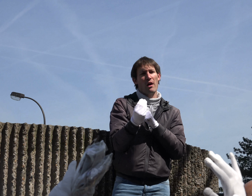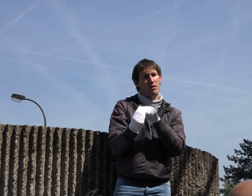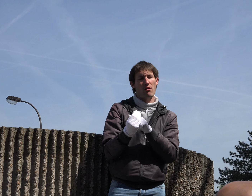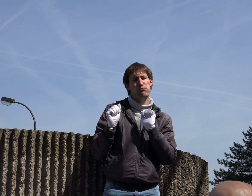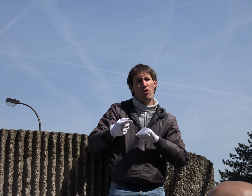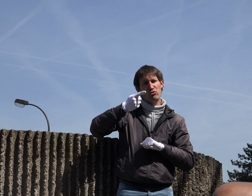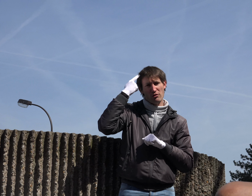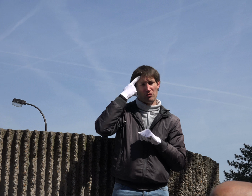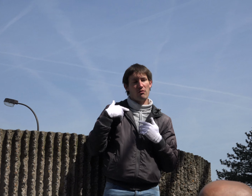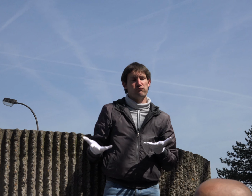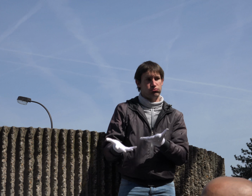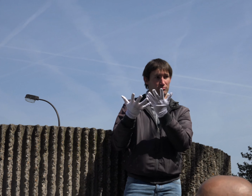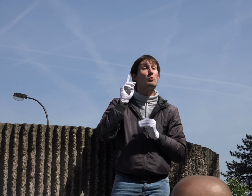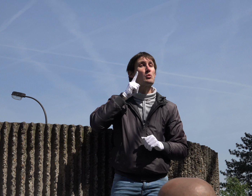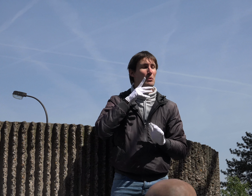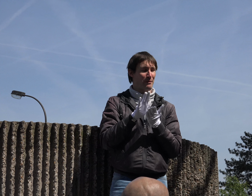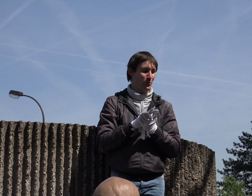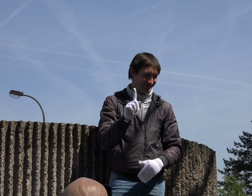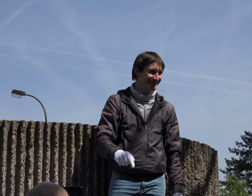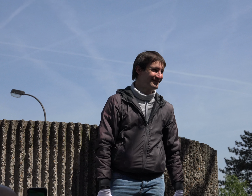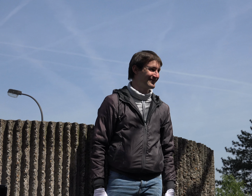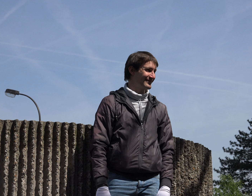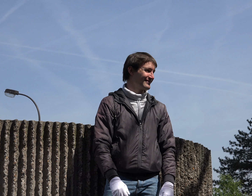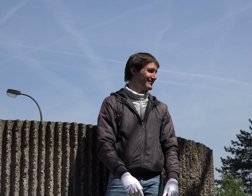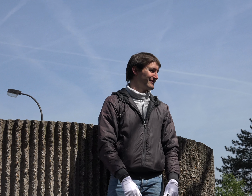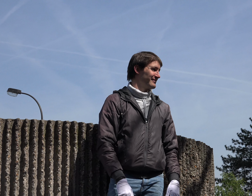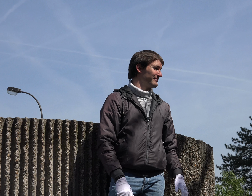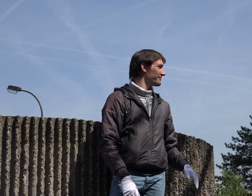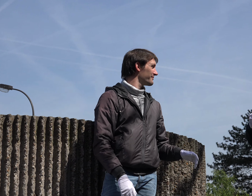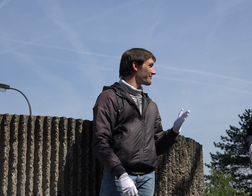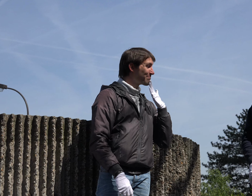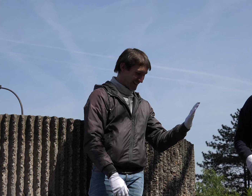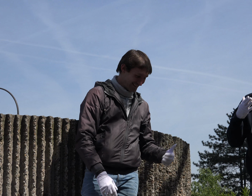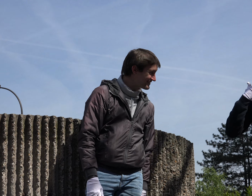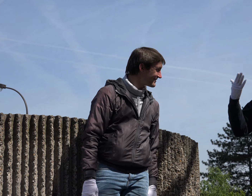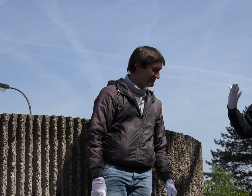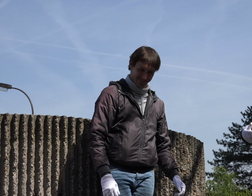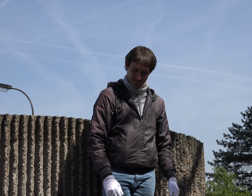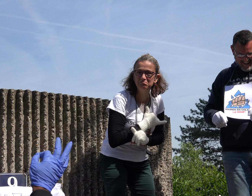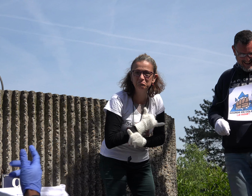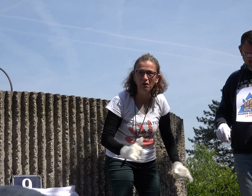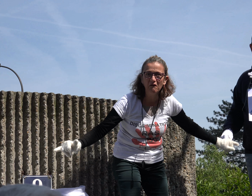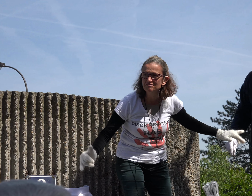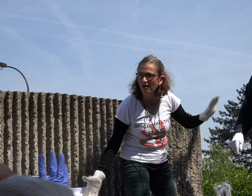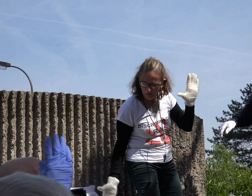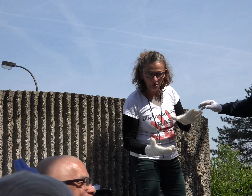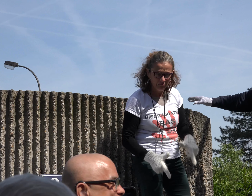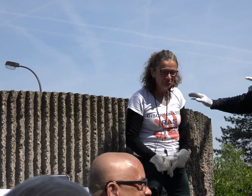Voilà, et puis moi, c'est vraiment pouvoir enrichir, donner la richesse.